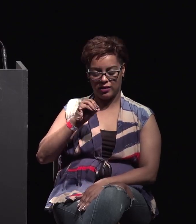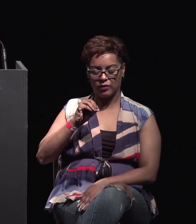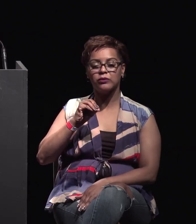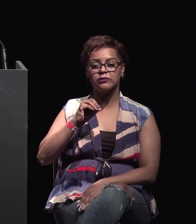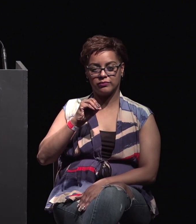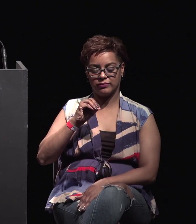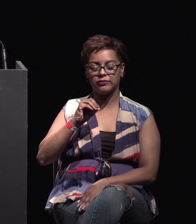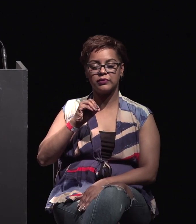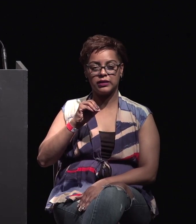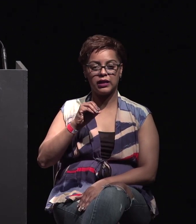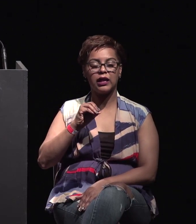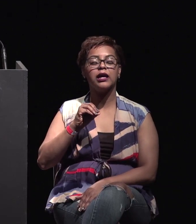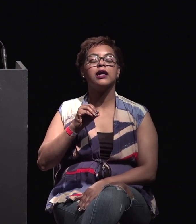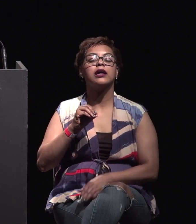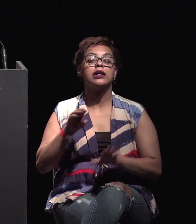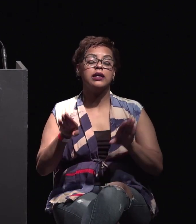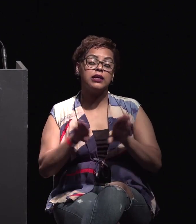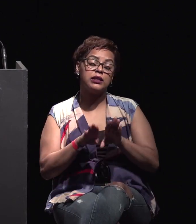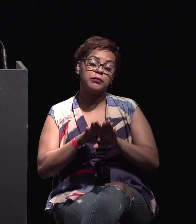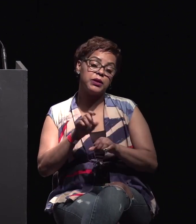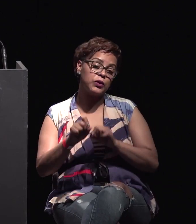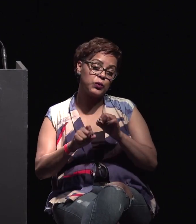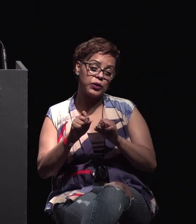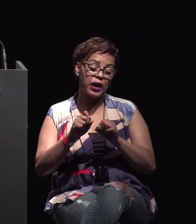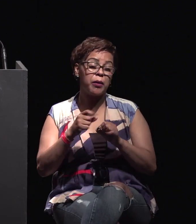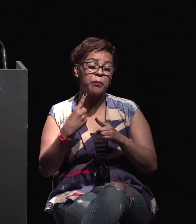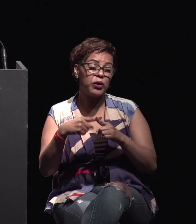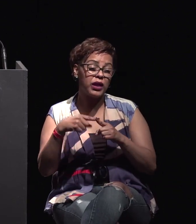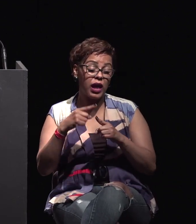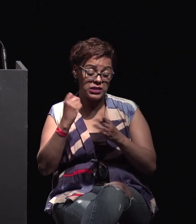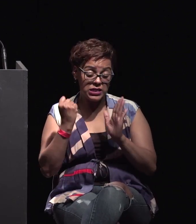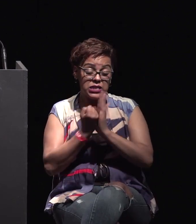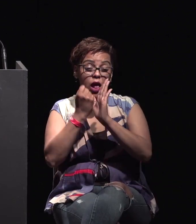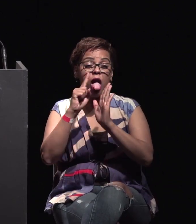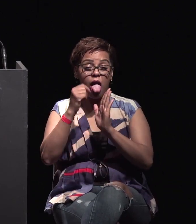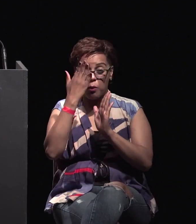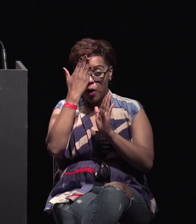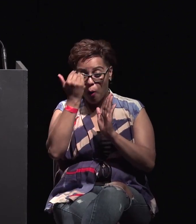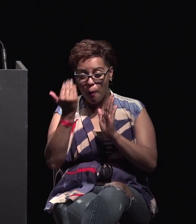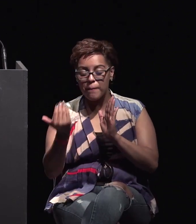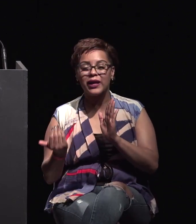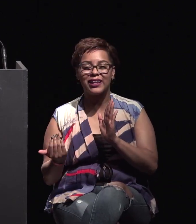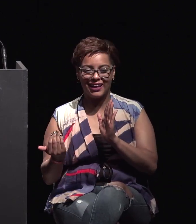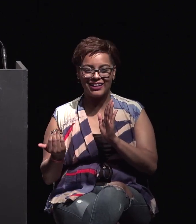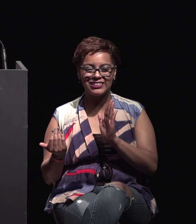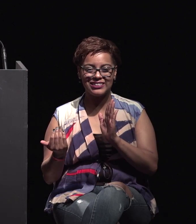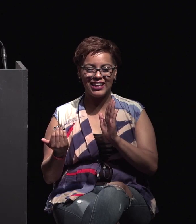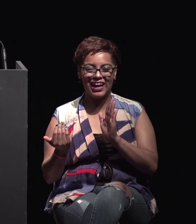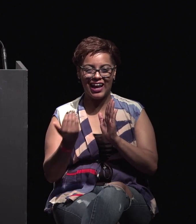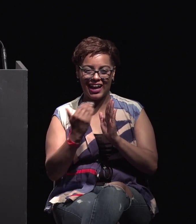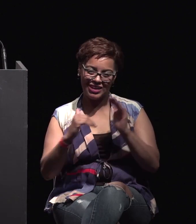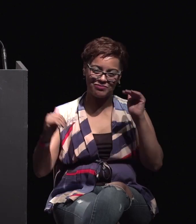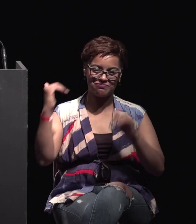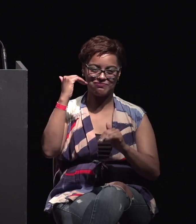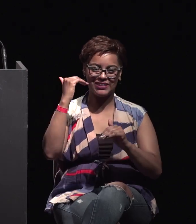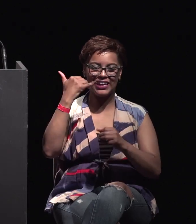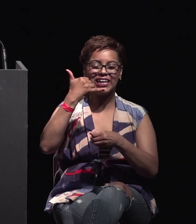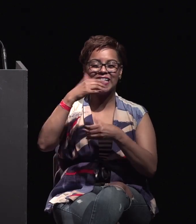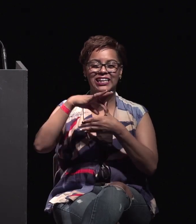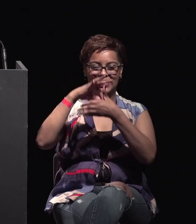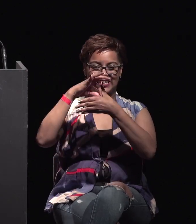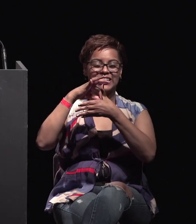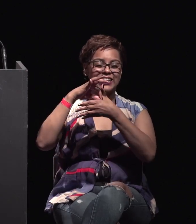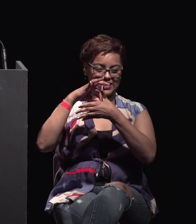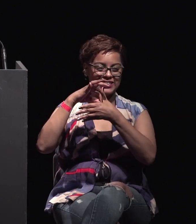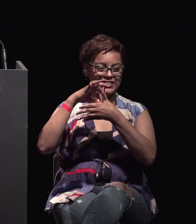é, né, uma justa homenagem à nossa liderança maior, Sueli Carneiro, ao mesmo